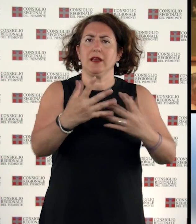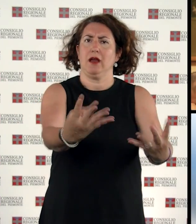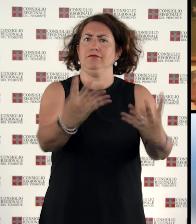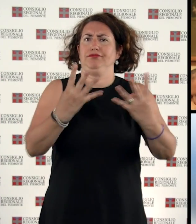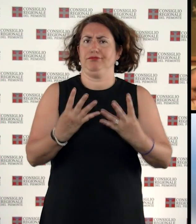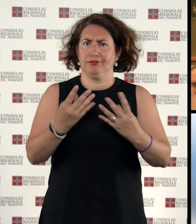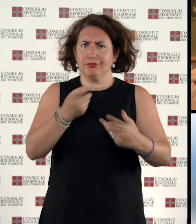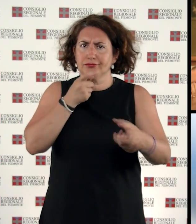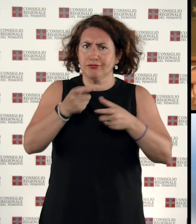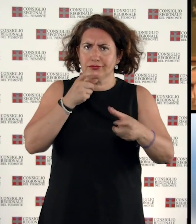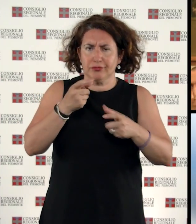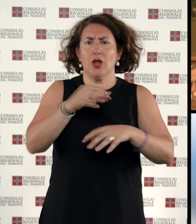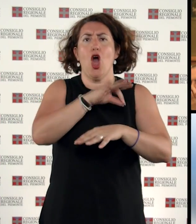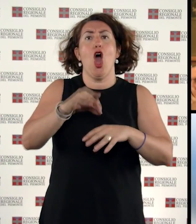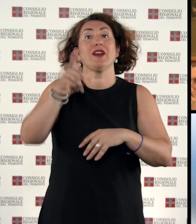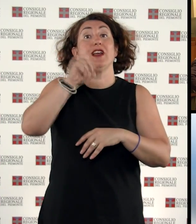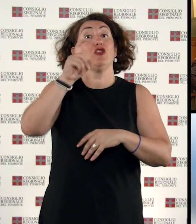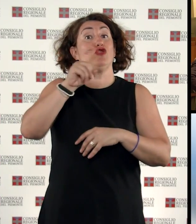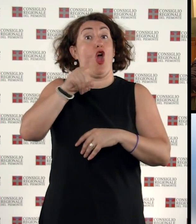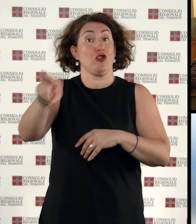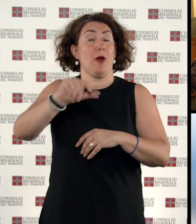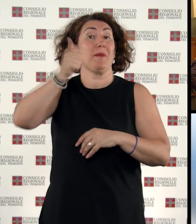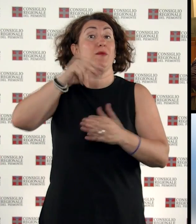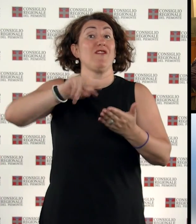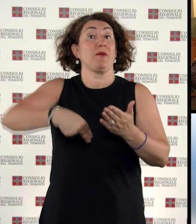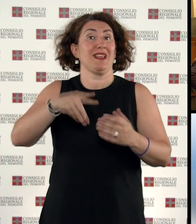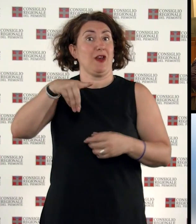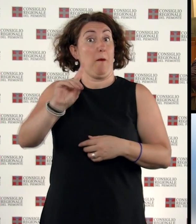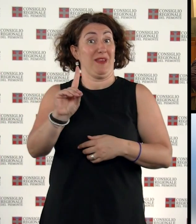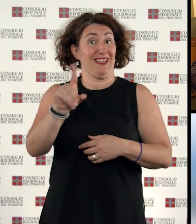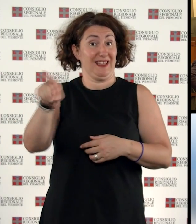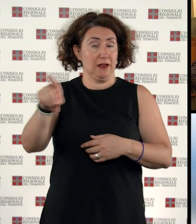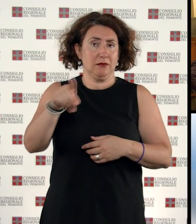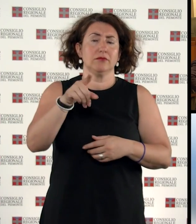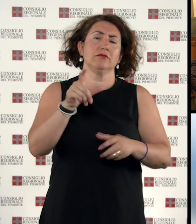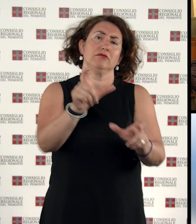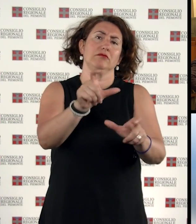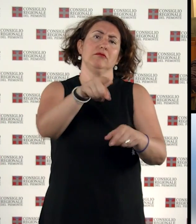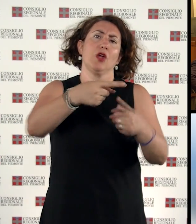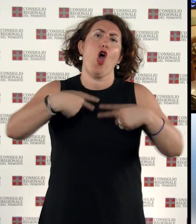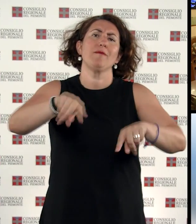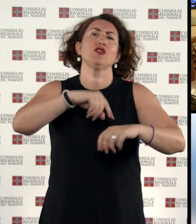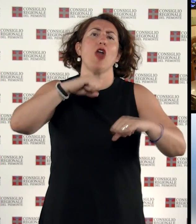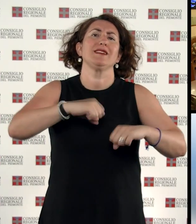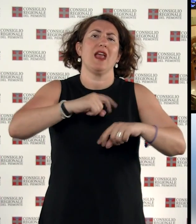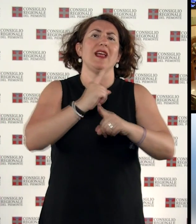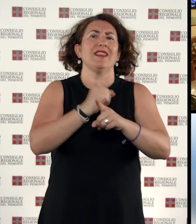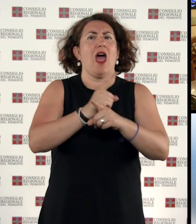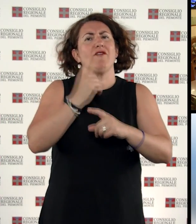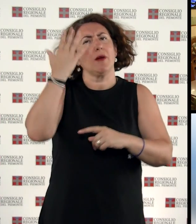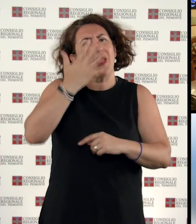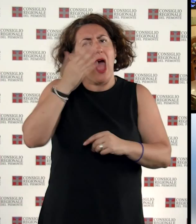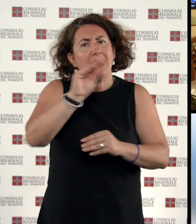giorno, primo firmatario Domenico Ravetti PD, che impegna la Giunta regionale a interessare la Commissione Sanità mediante pareri e